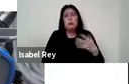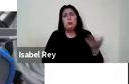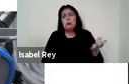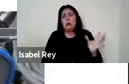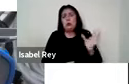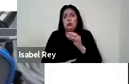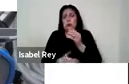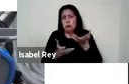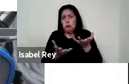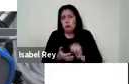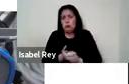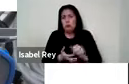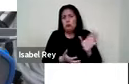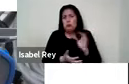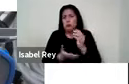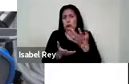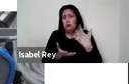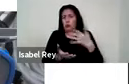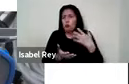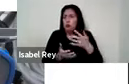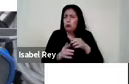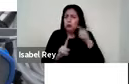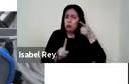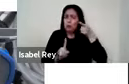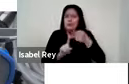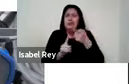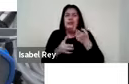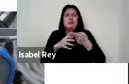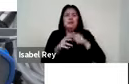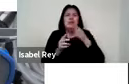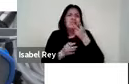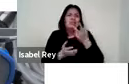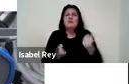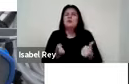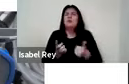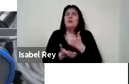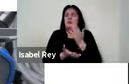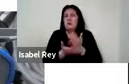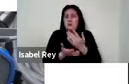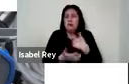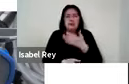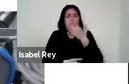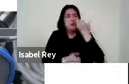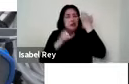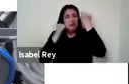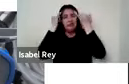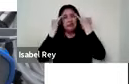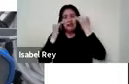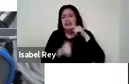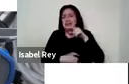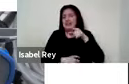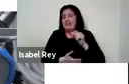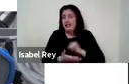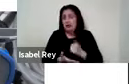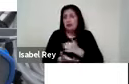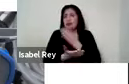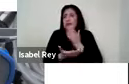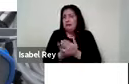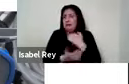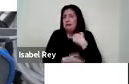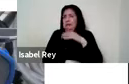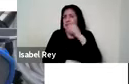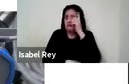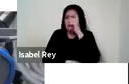así es realmente todo un énfasis de empezar a ver la problemática, y creo que las mejores ideas salen en los problemas tan